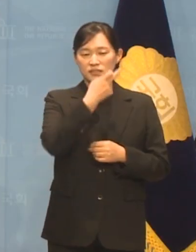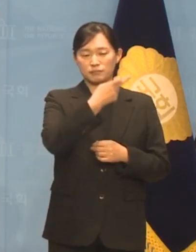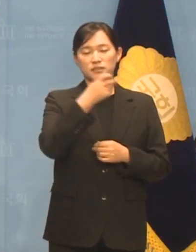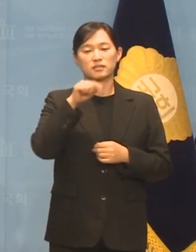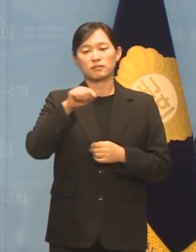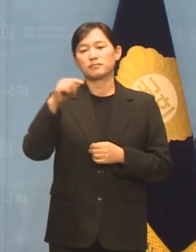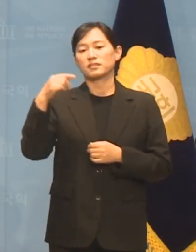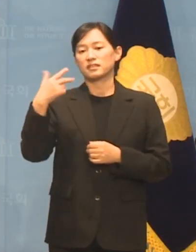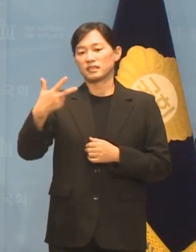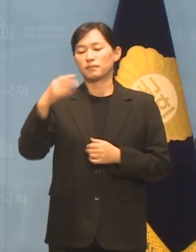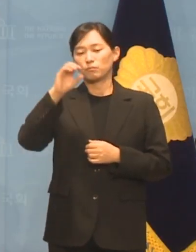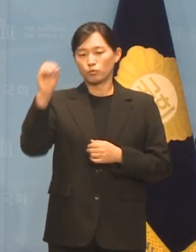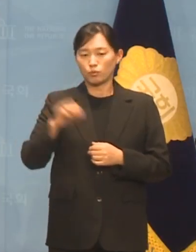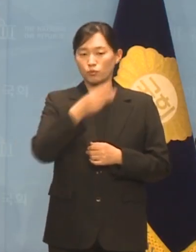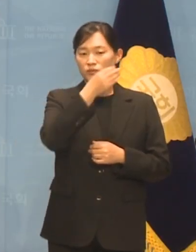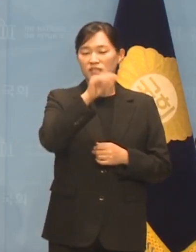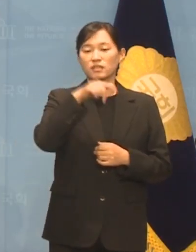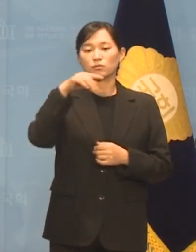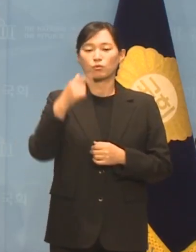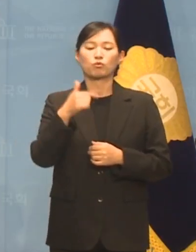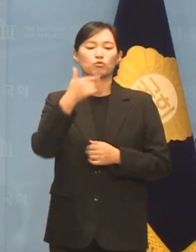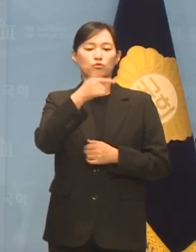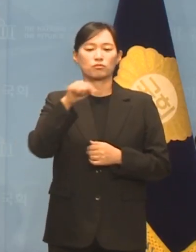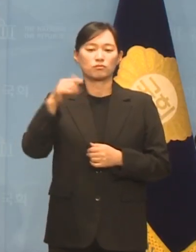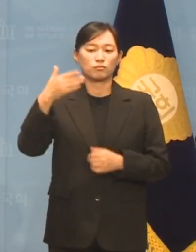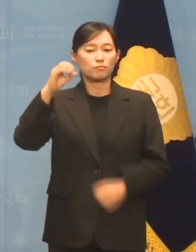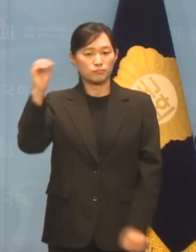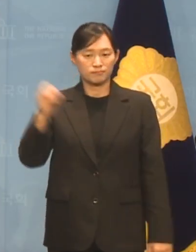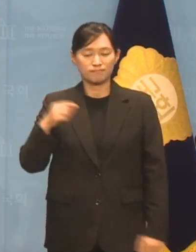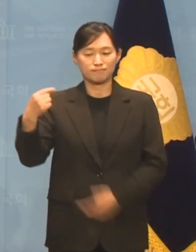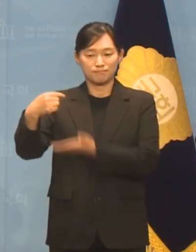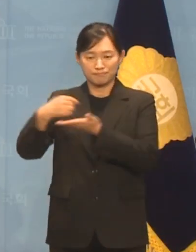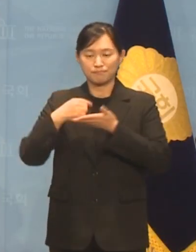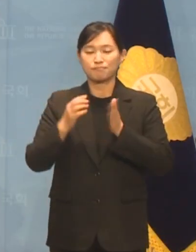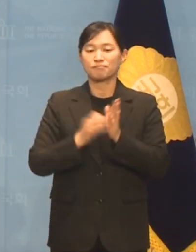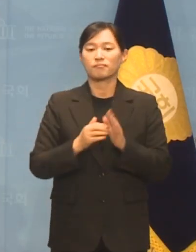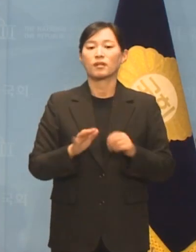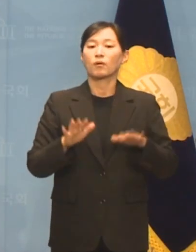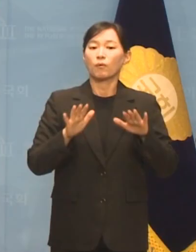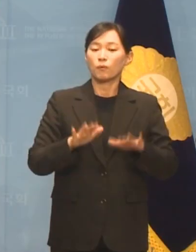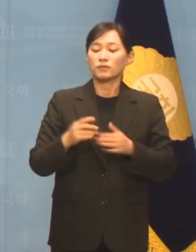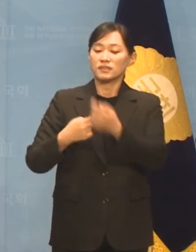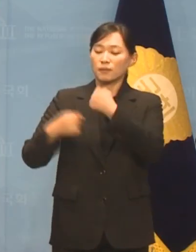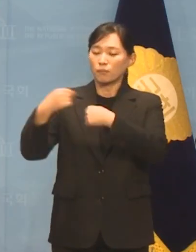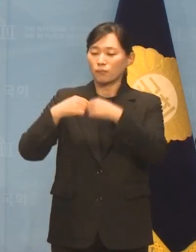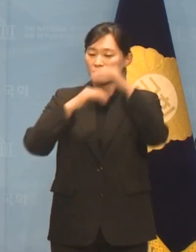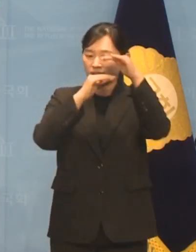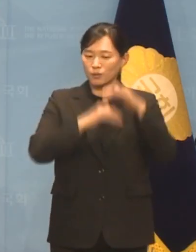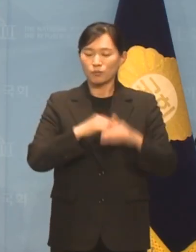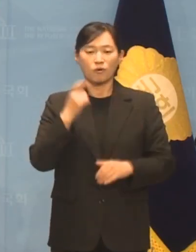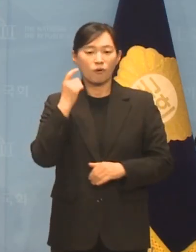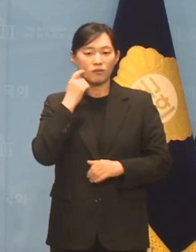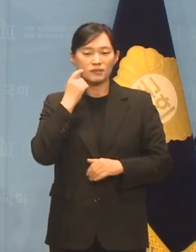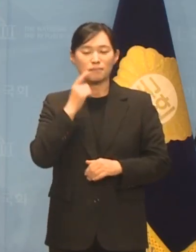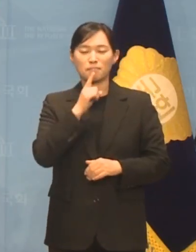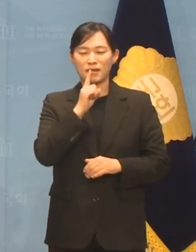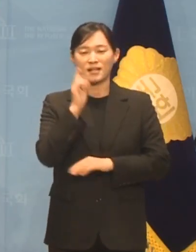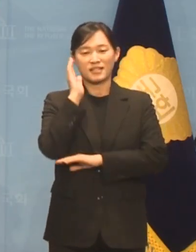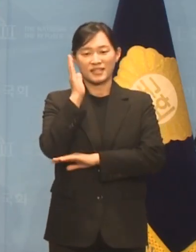12.72%, 틱톡이 6.9%로 제보되었습니다. 오늘 제보 내용하고 거짓말